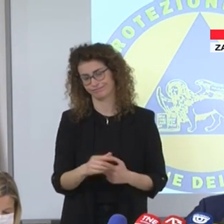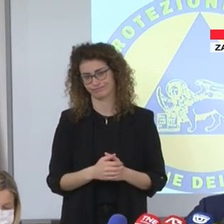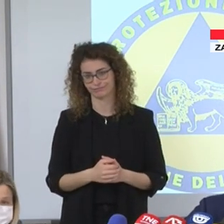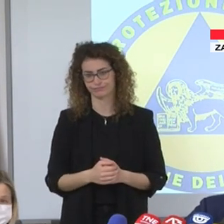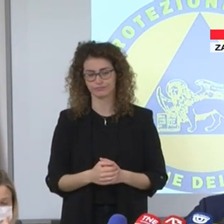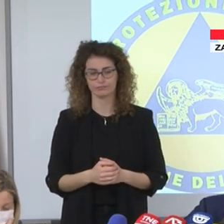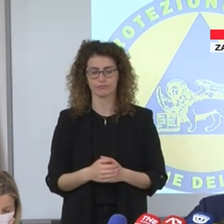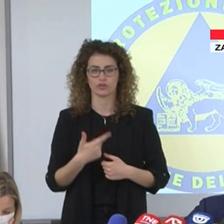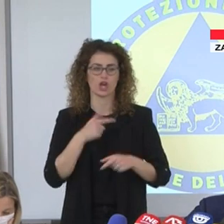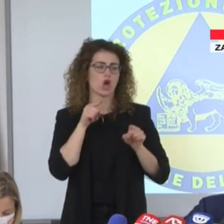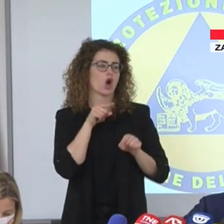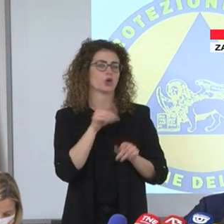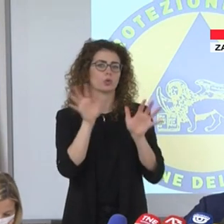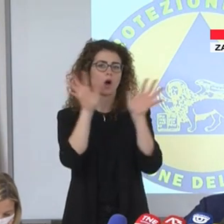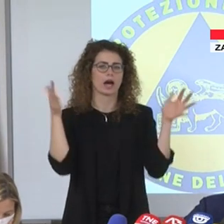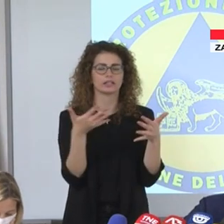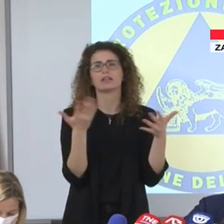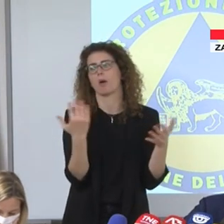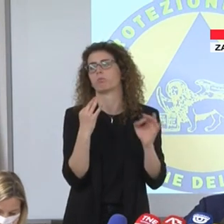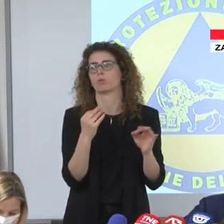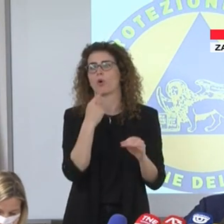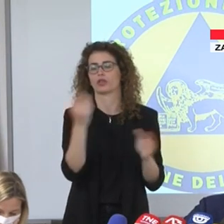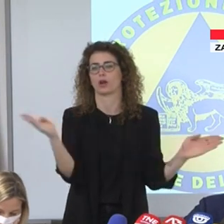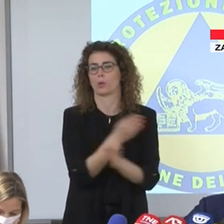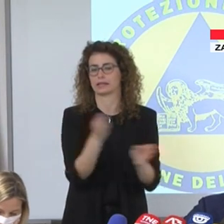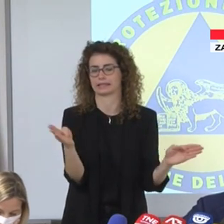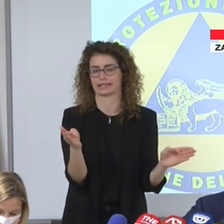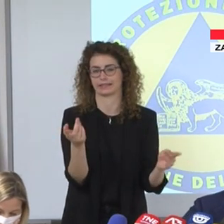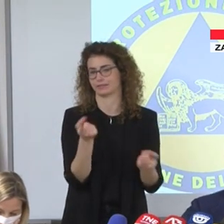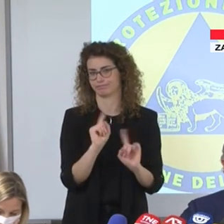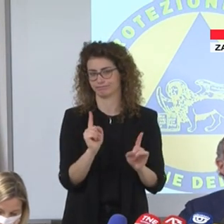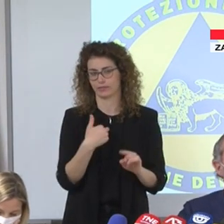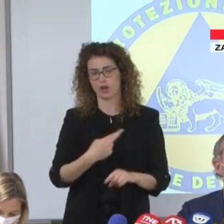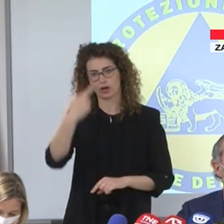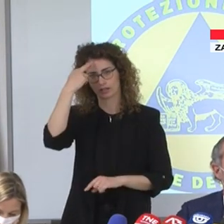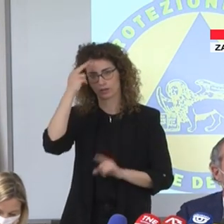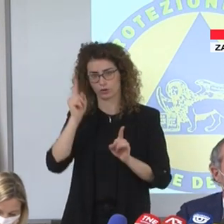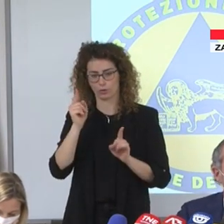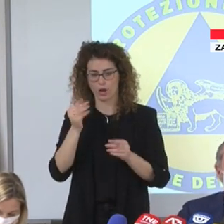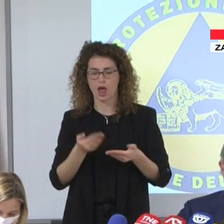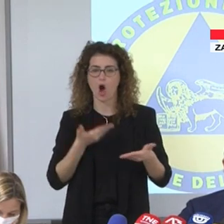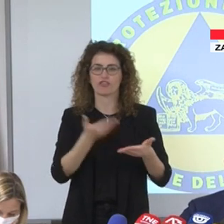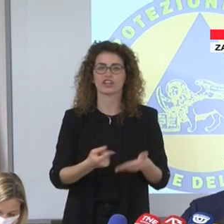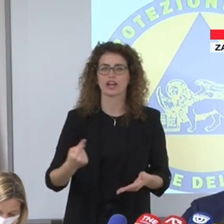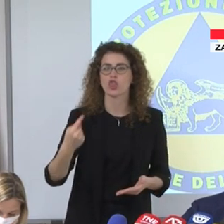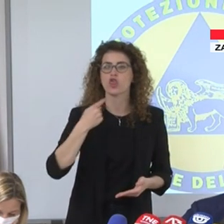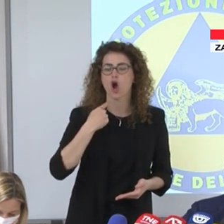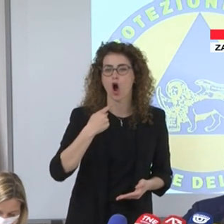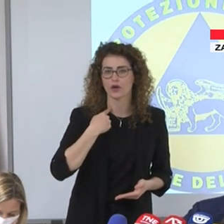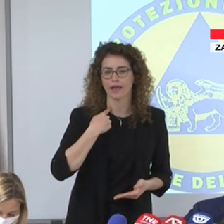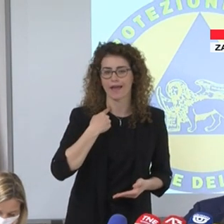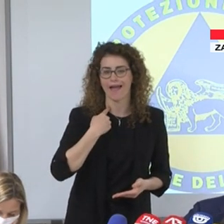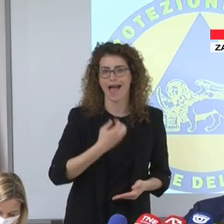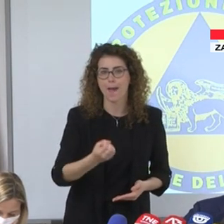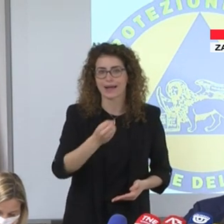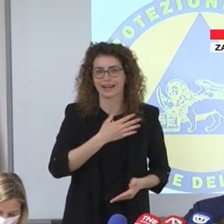Cioè non è che tu sei artista e salvacondotto e puoi dire quello che vuoi. Vi ricordo che offrire delle troie, come hanno scritto loro, è un